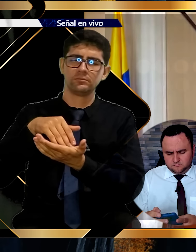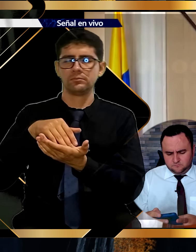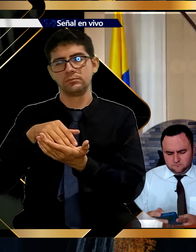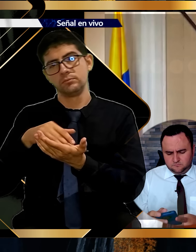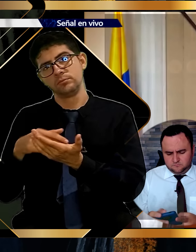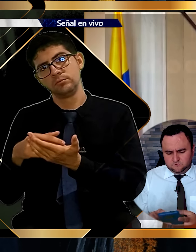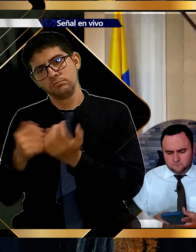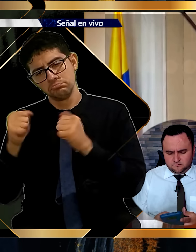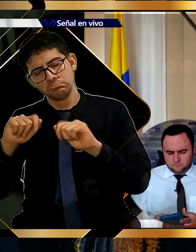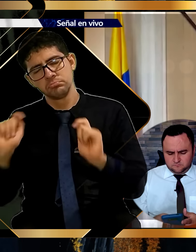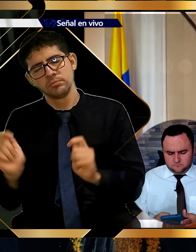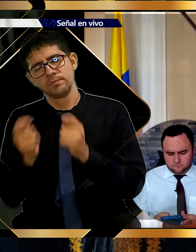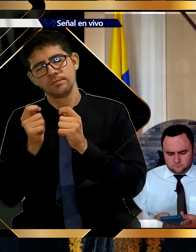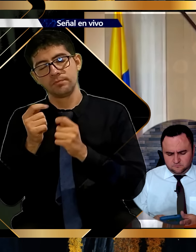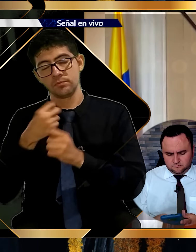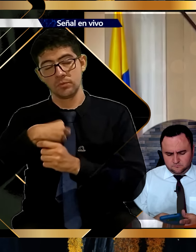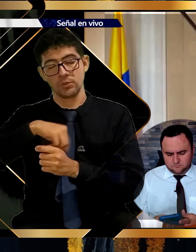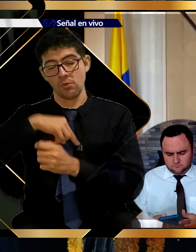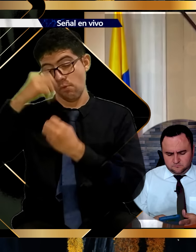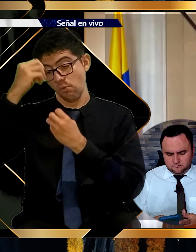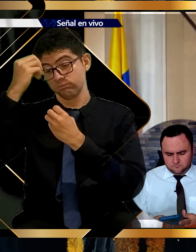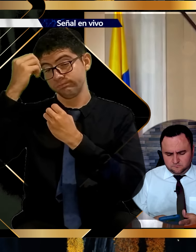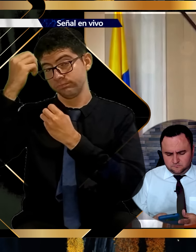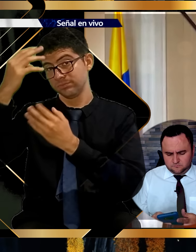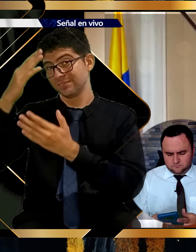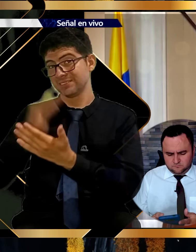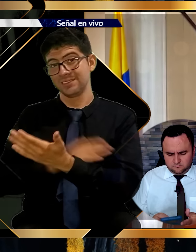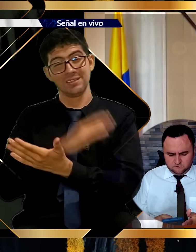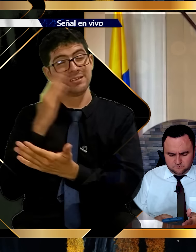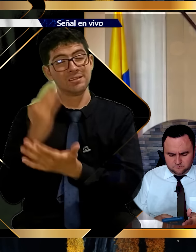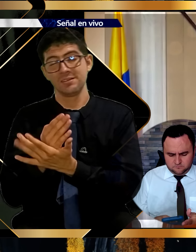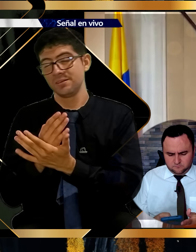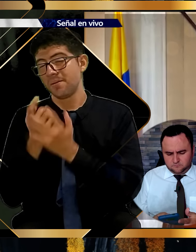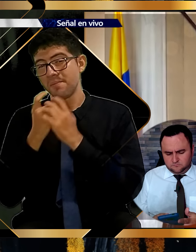Si hacéis estas cosas, no caeréis jamás, dice el apóstol Pedro.